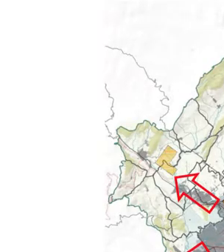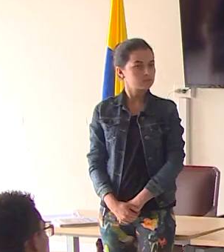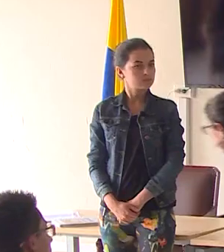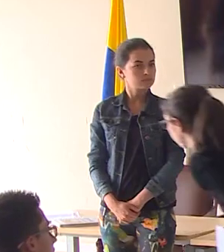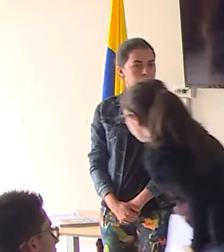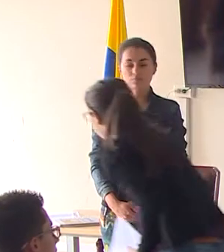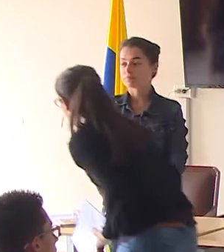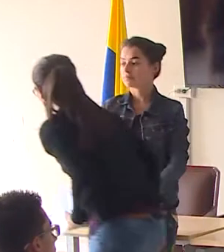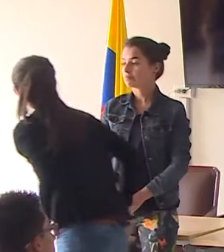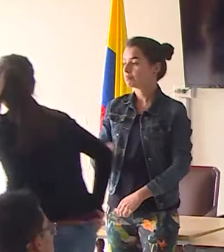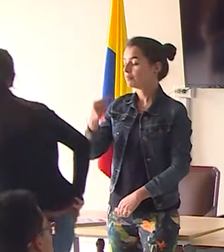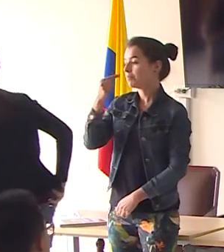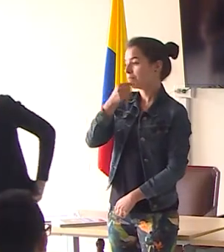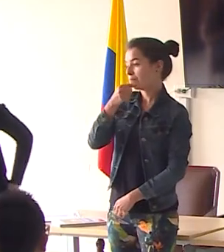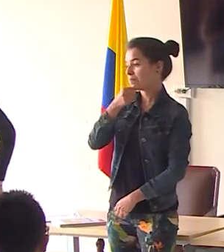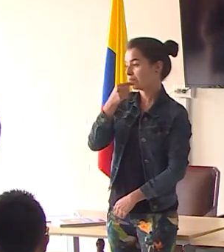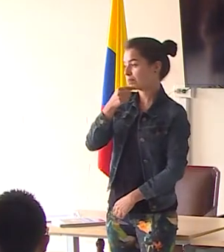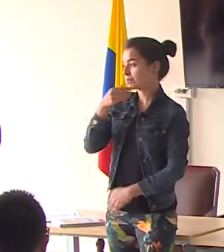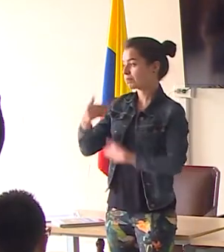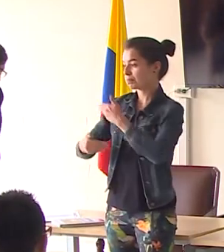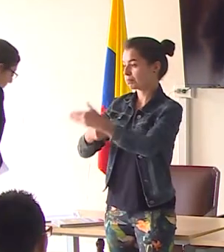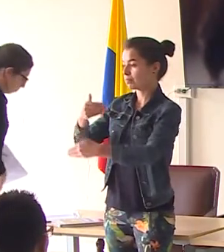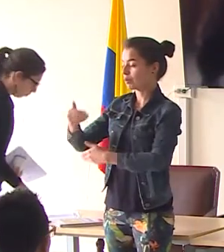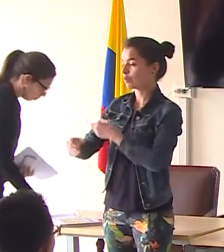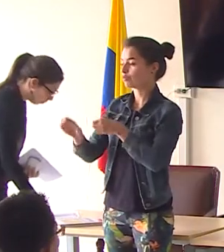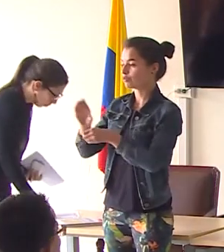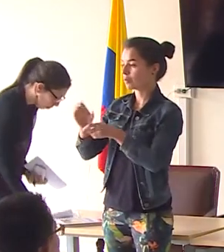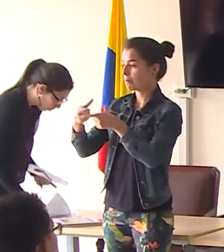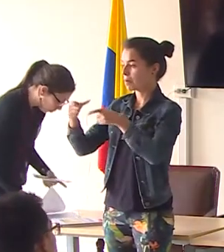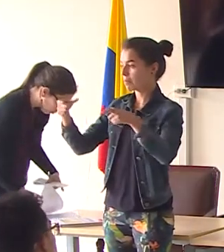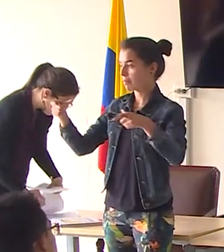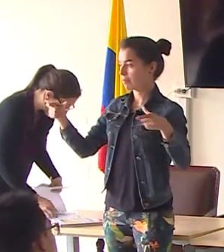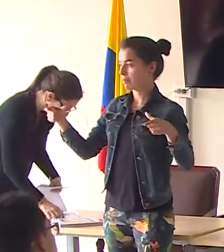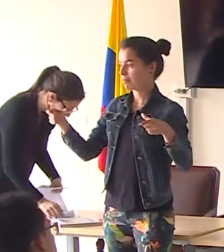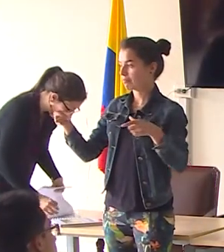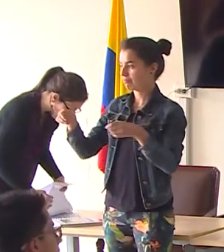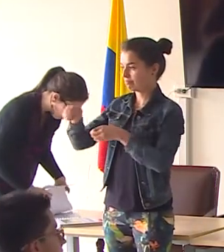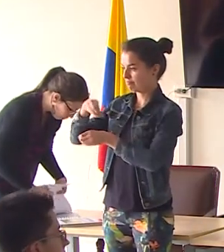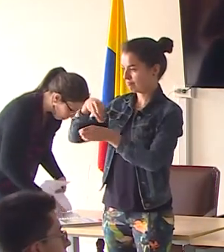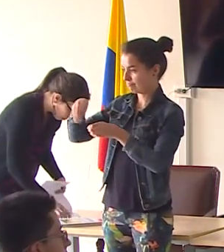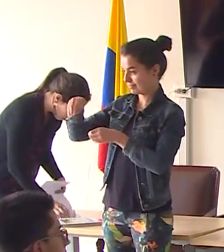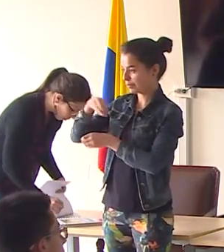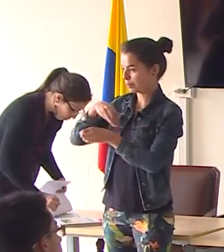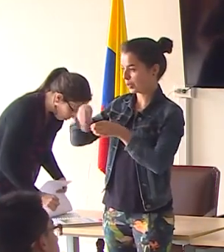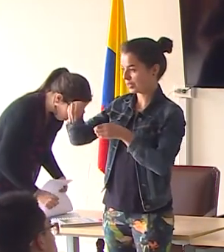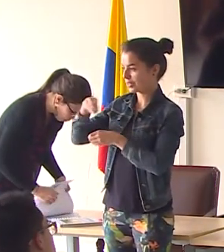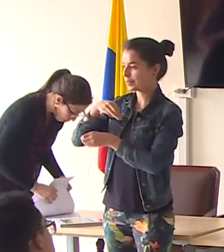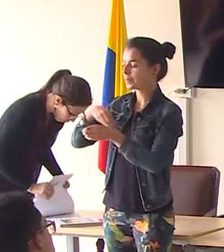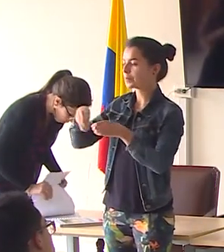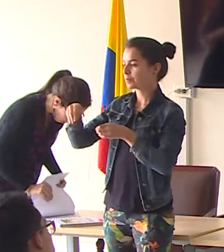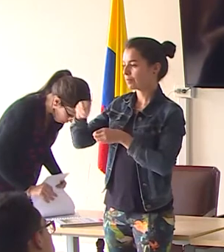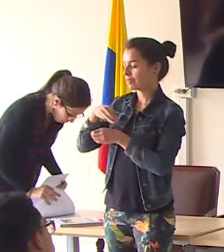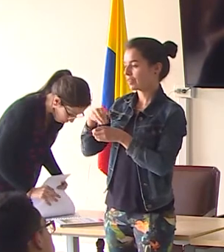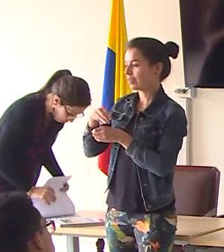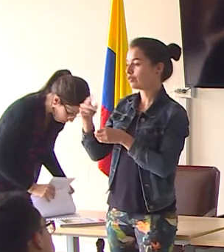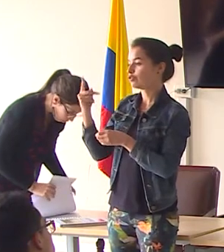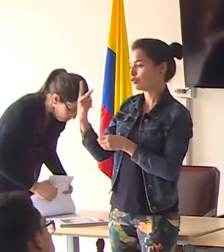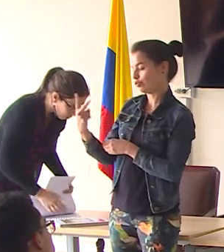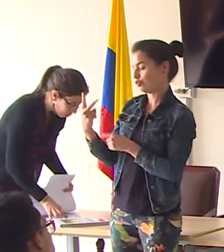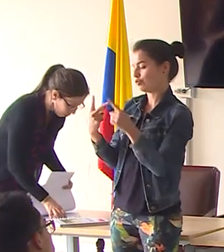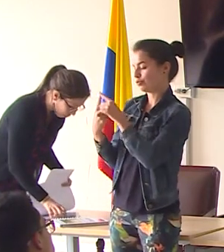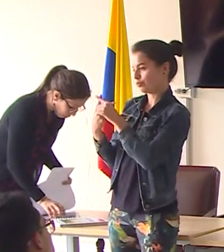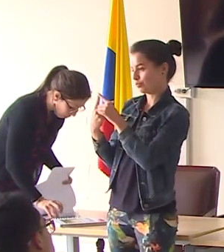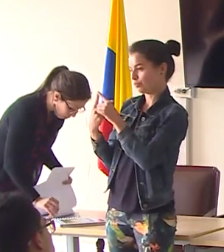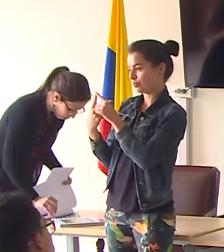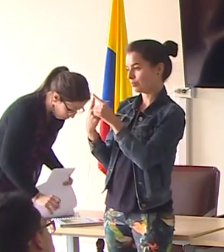ese proceso de metropolización se está dando actualmente en torno a tres ejes un eje que es el eje de soacha que digamos